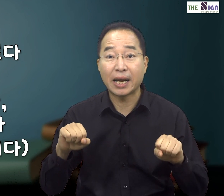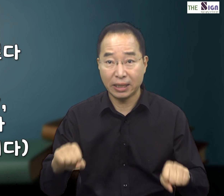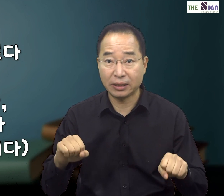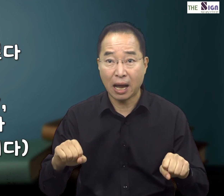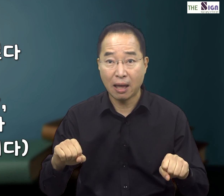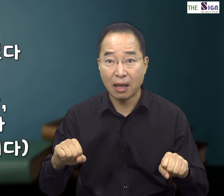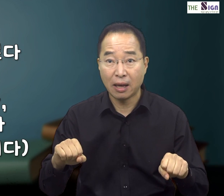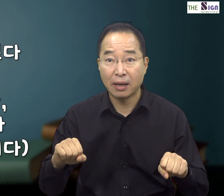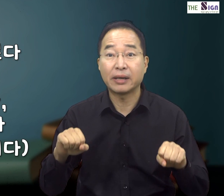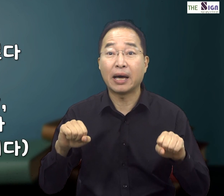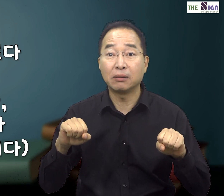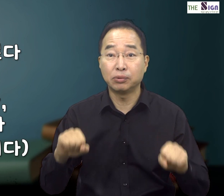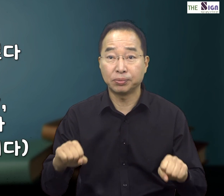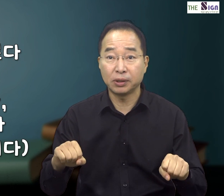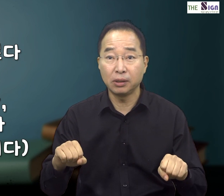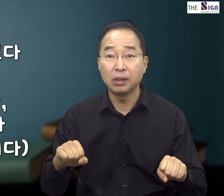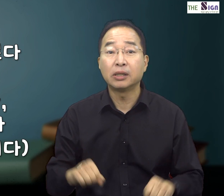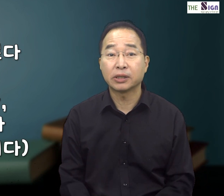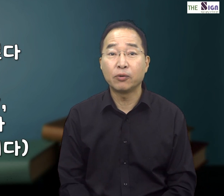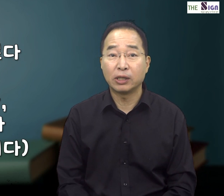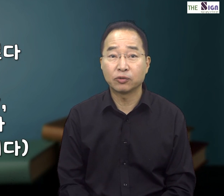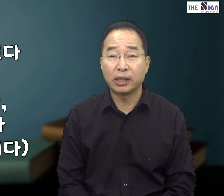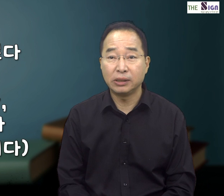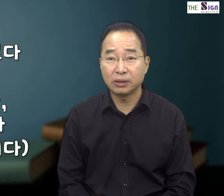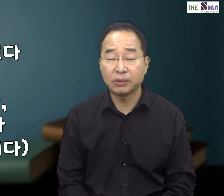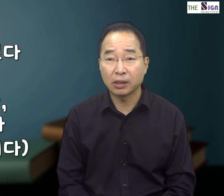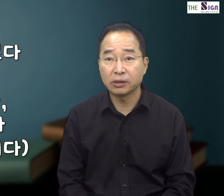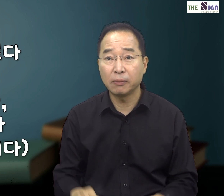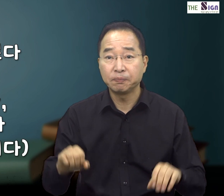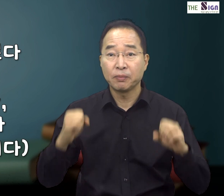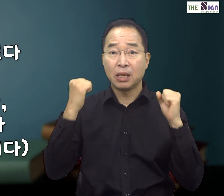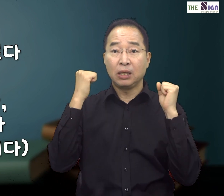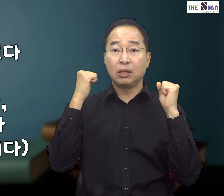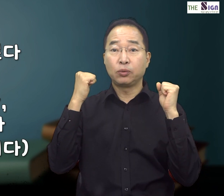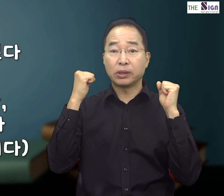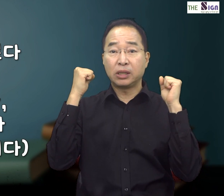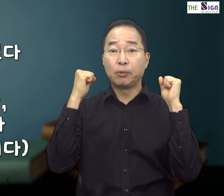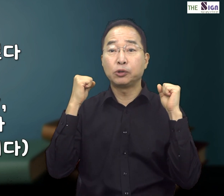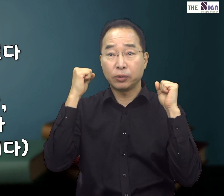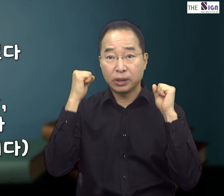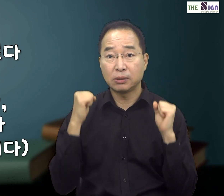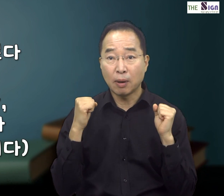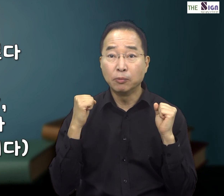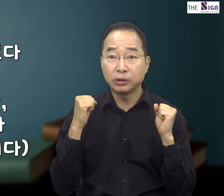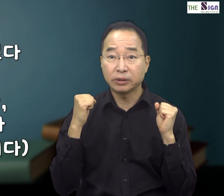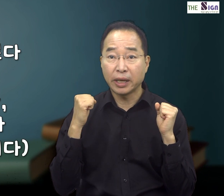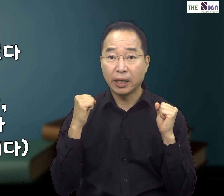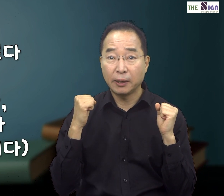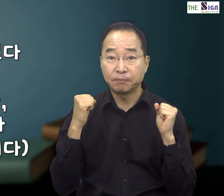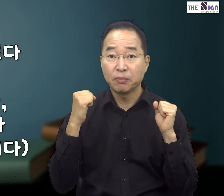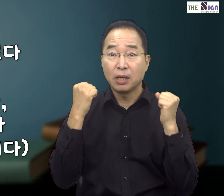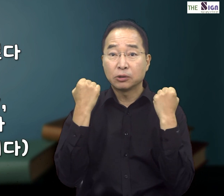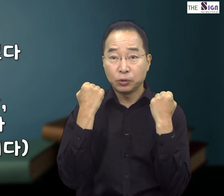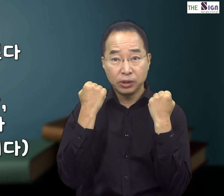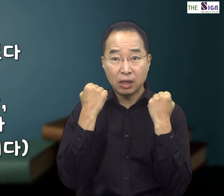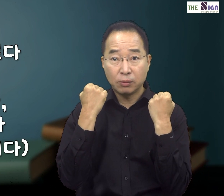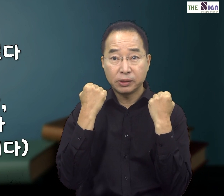살아있다 라는 부분을 사용할 수가 있습니다. 그래서 이 동작이 기본적으로 이게 이제 머무른데 손등이